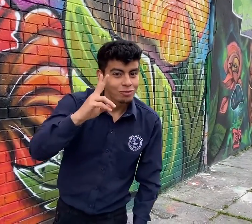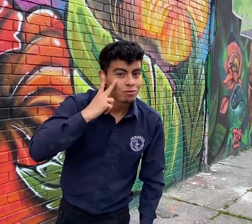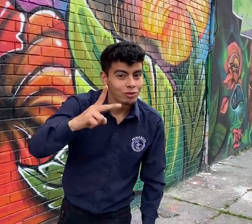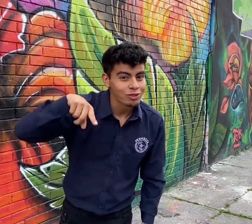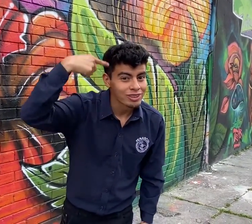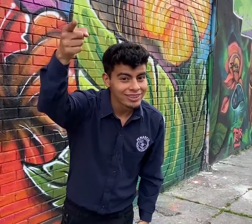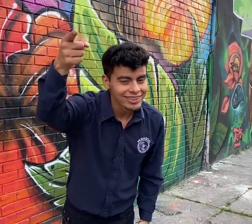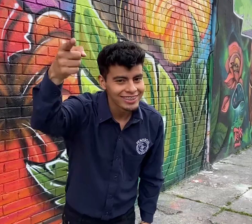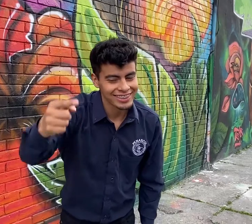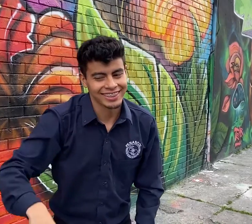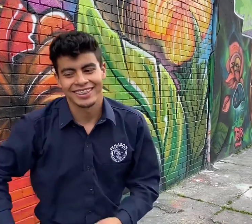después